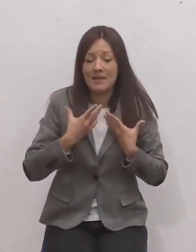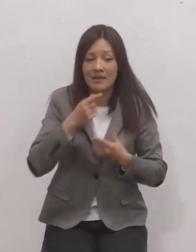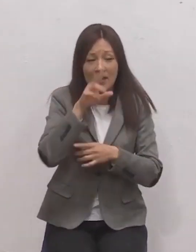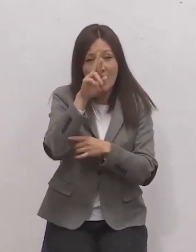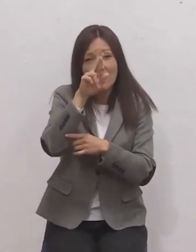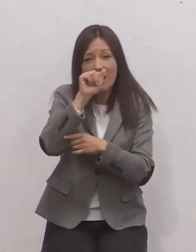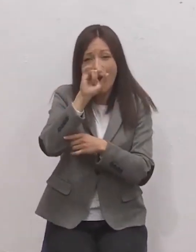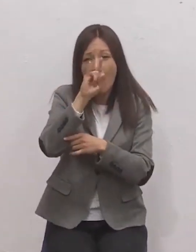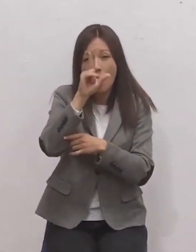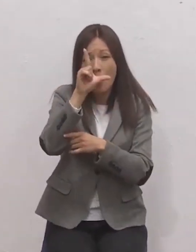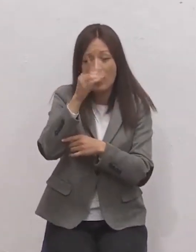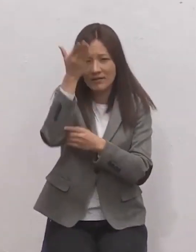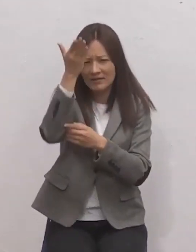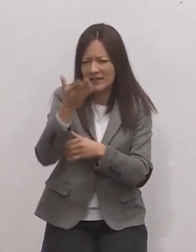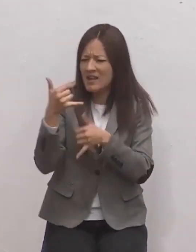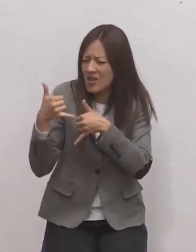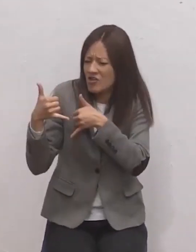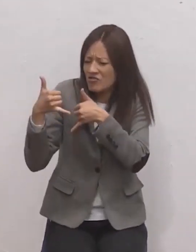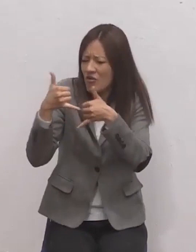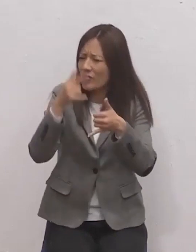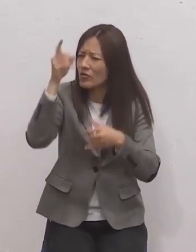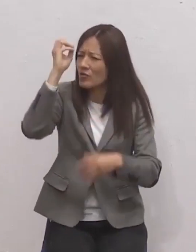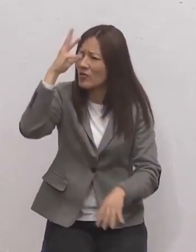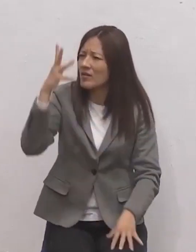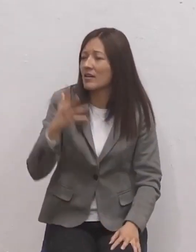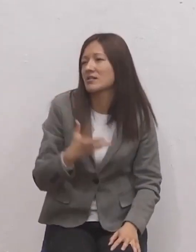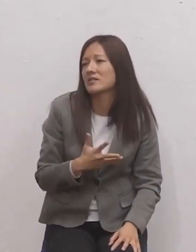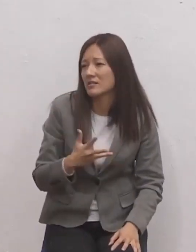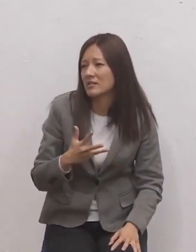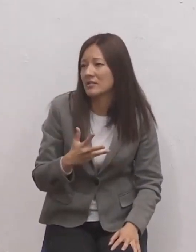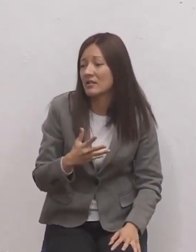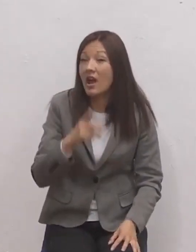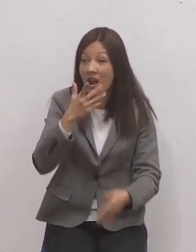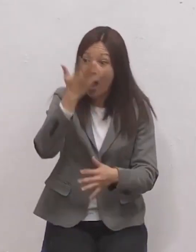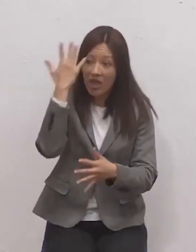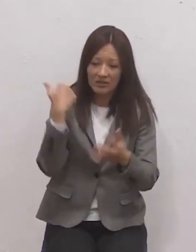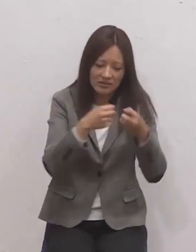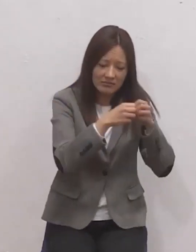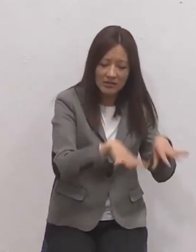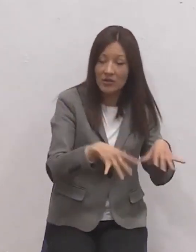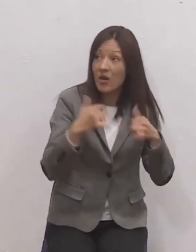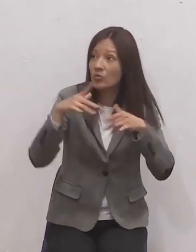Señor. Gracias. Es un trofeo de tu gracia. Él